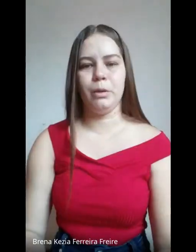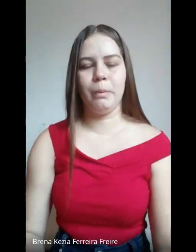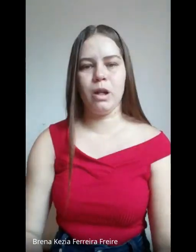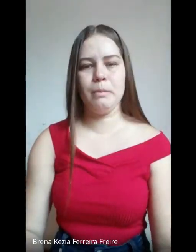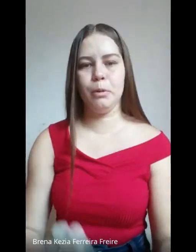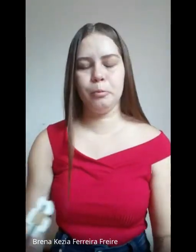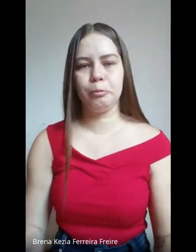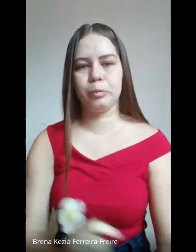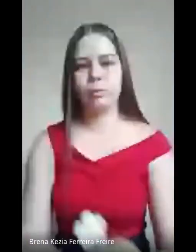Próximo.